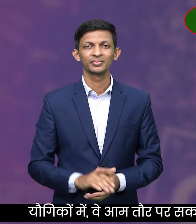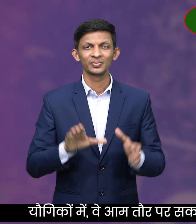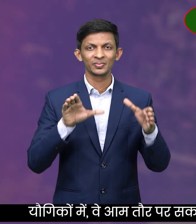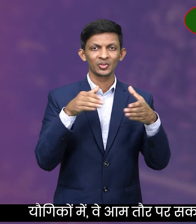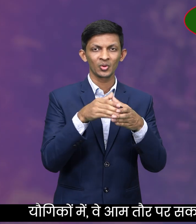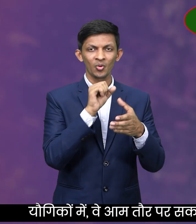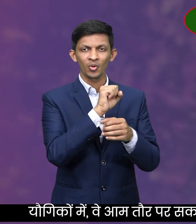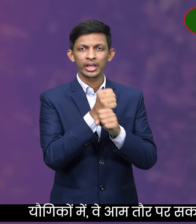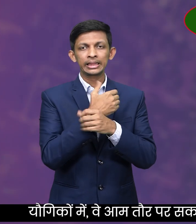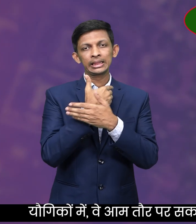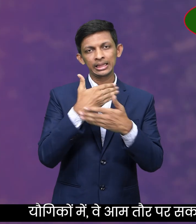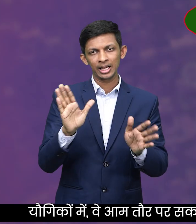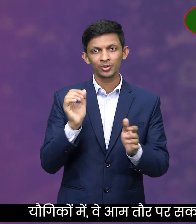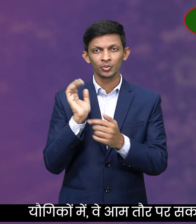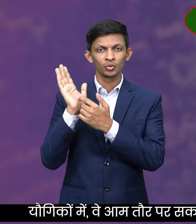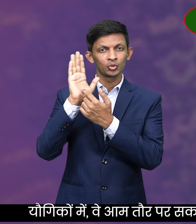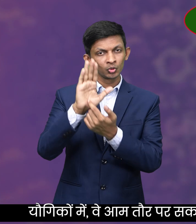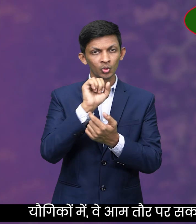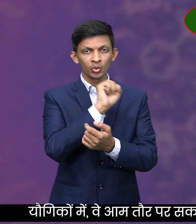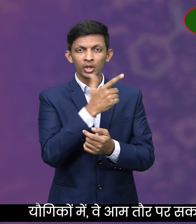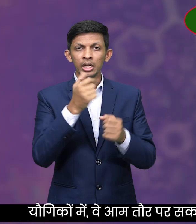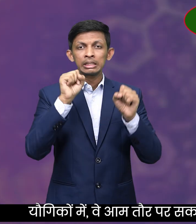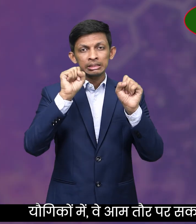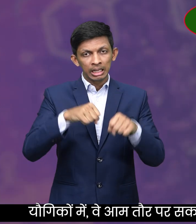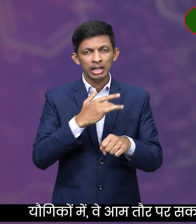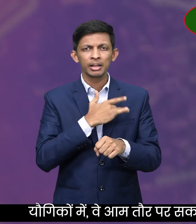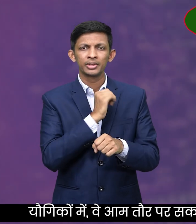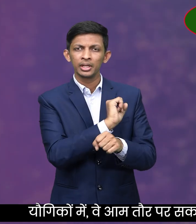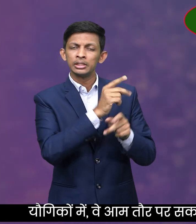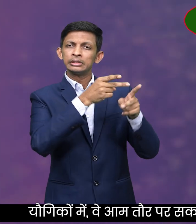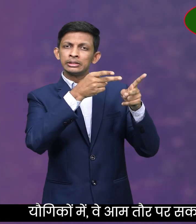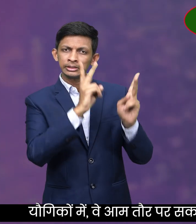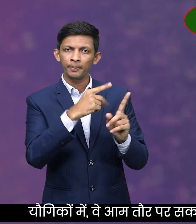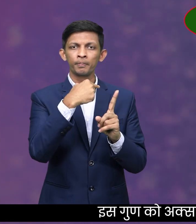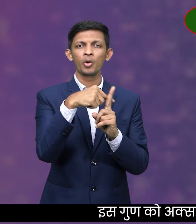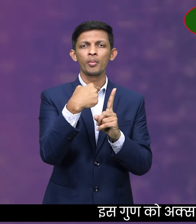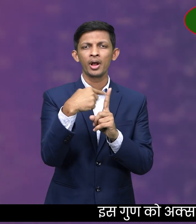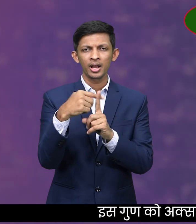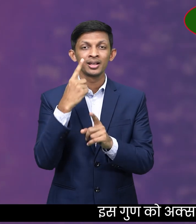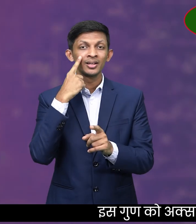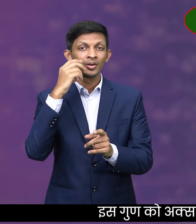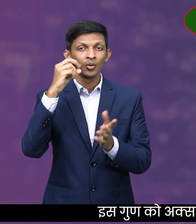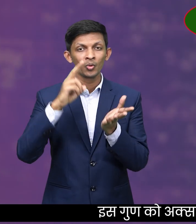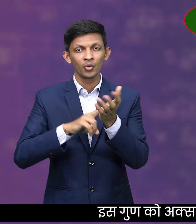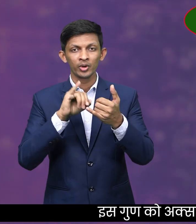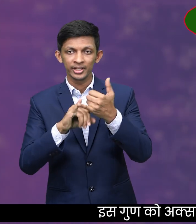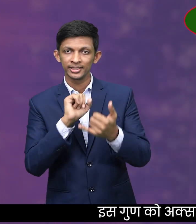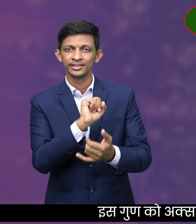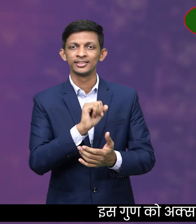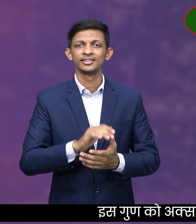पर सकारात्मक आयनों के रूप में रहने की प्रवृत्ति दिखाते हैं। इस गुण को अवसर विद्युत